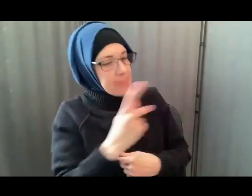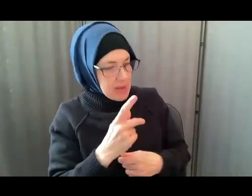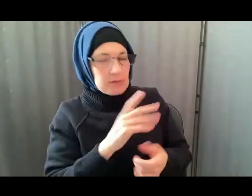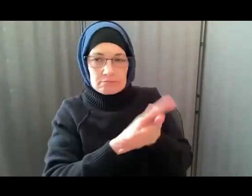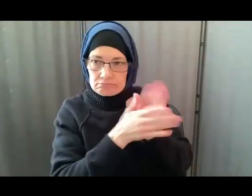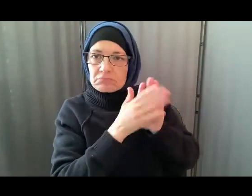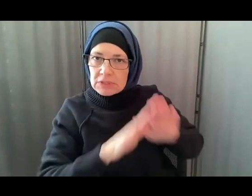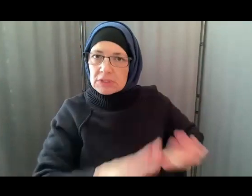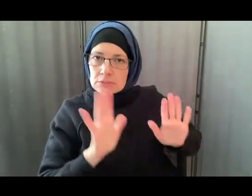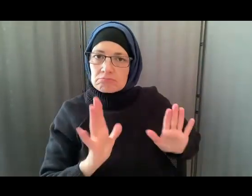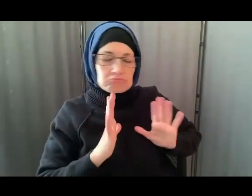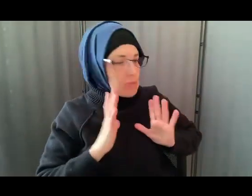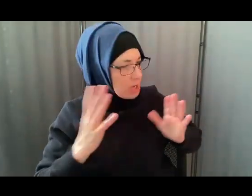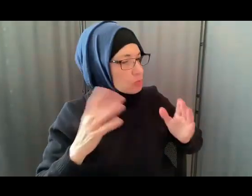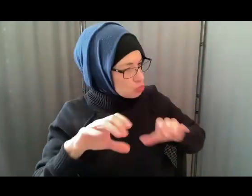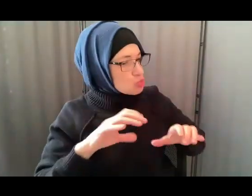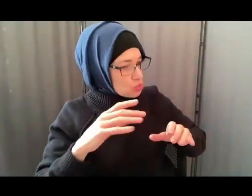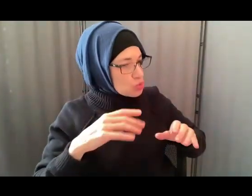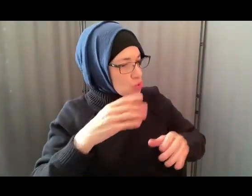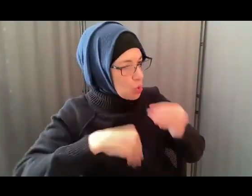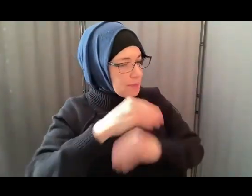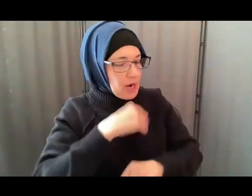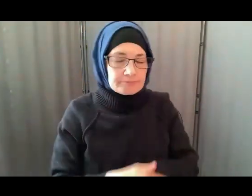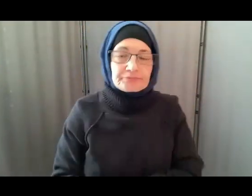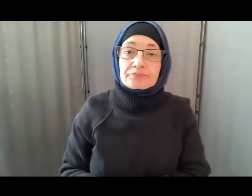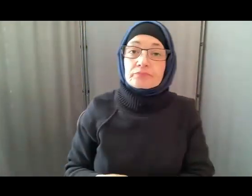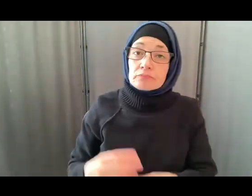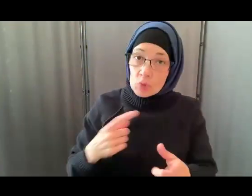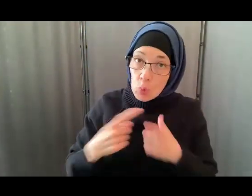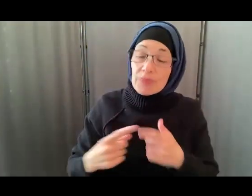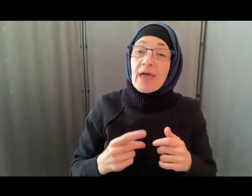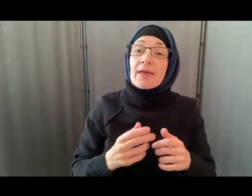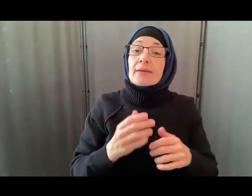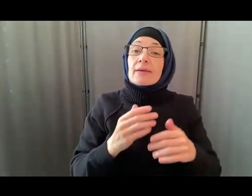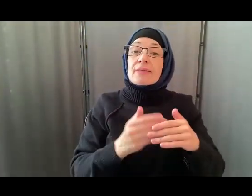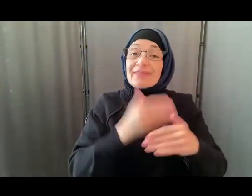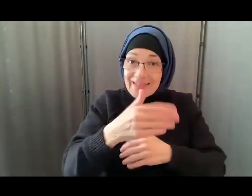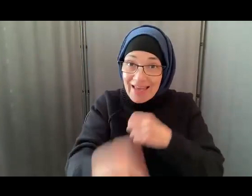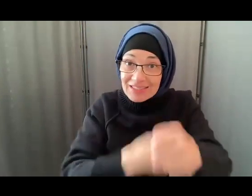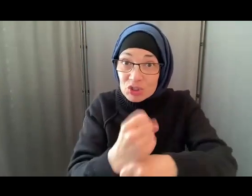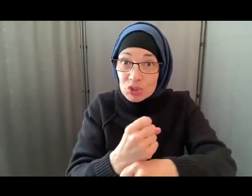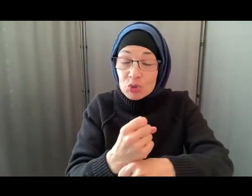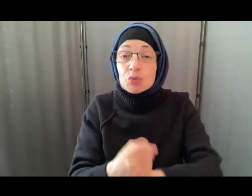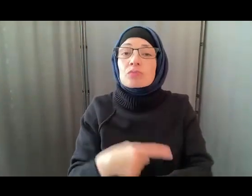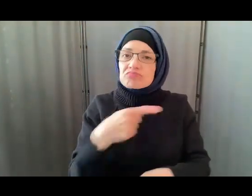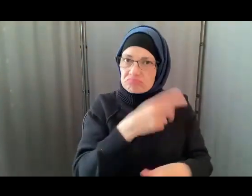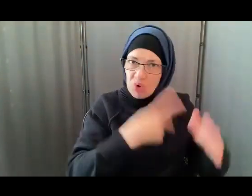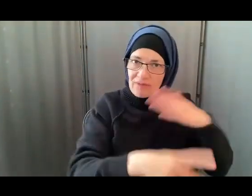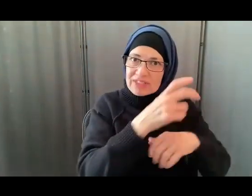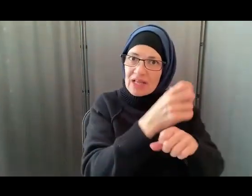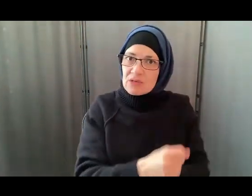the Prophet ﷺ got the news that they attacked his supporters,